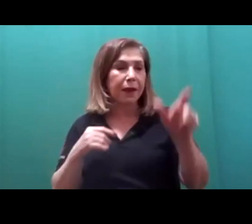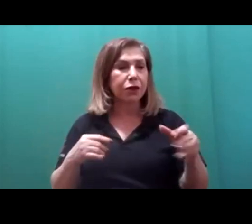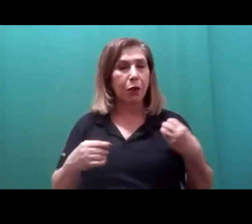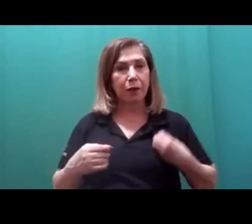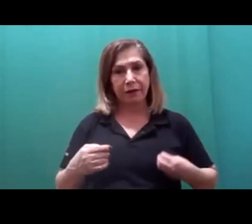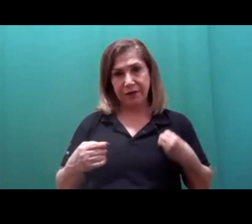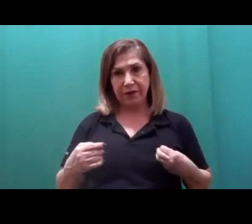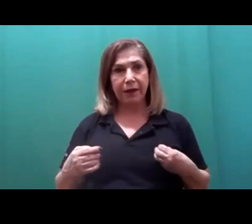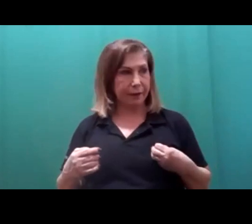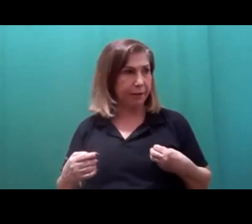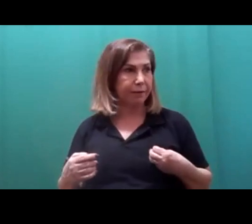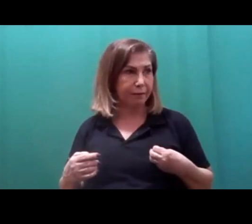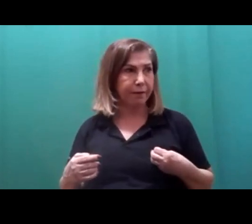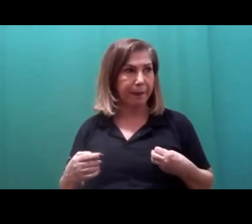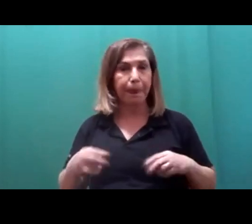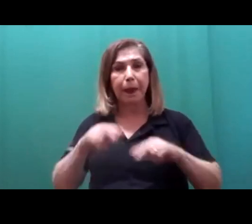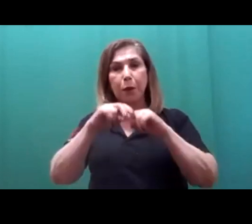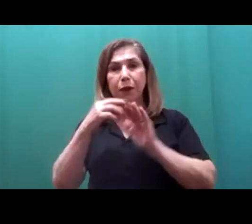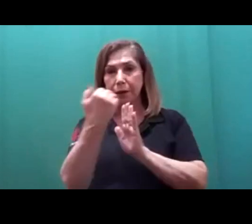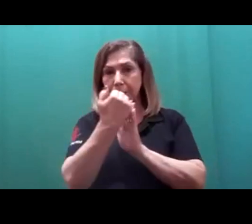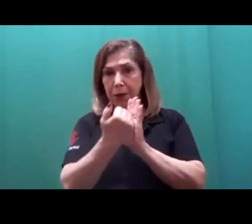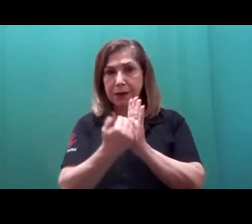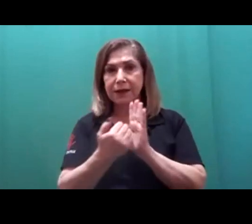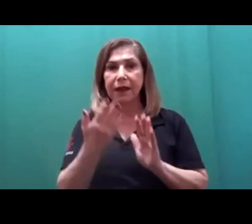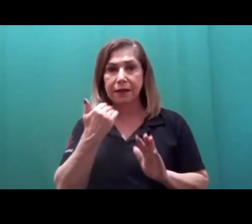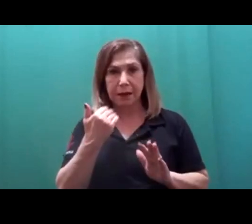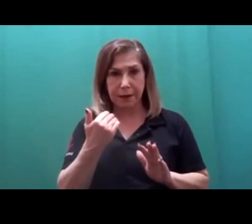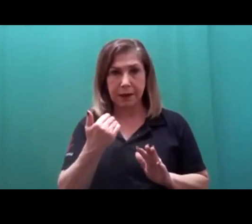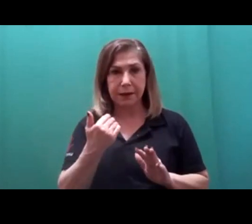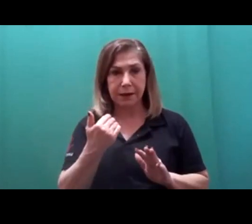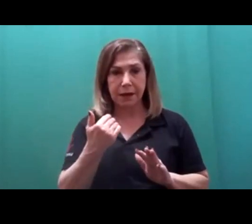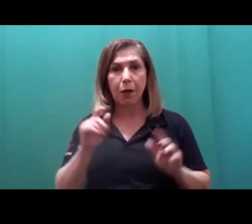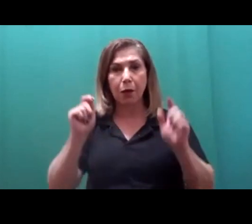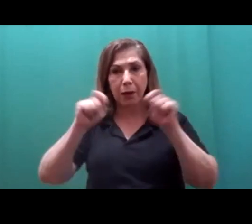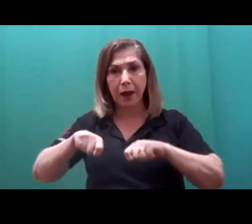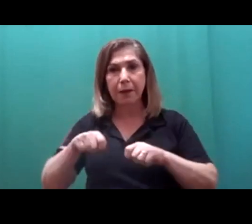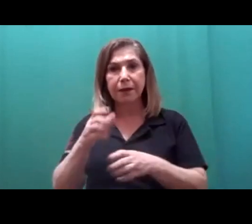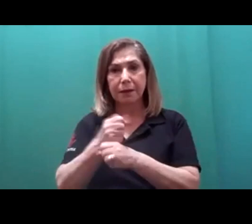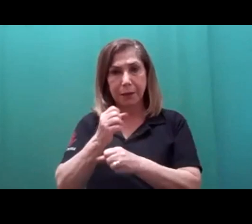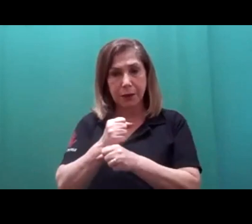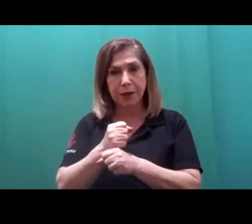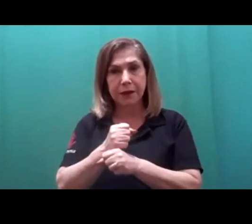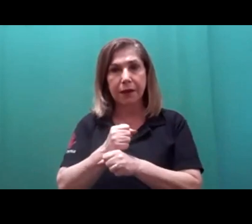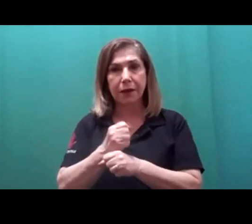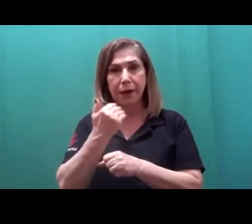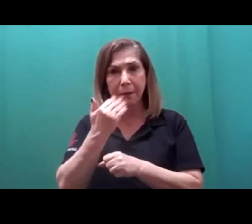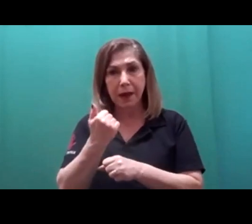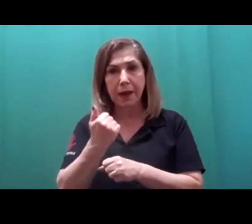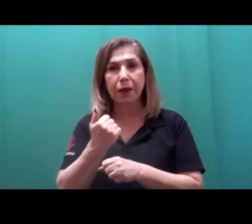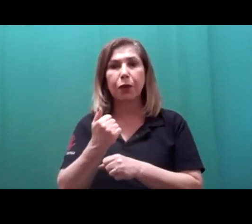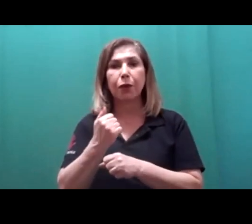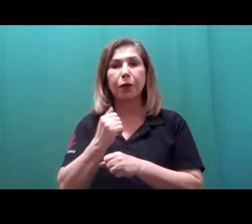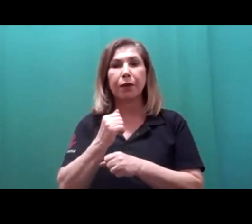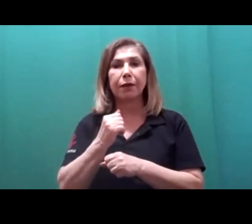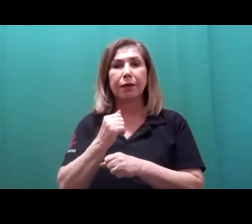à alimentação, não só de acesso, mas de capacidade produtiva do seu próprio alimento, soberania animais, escolha